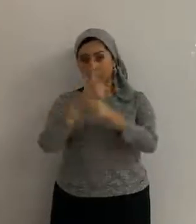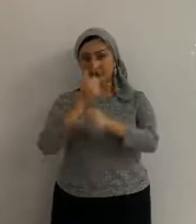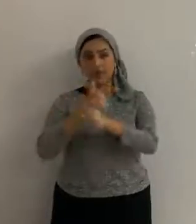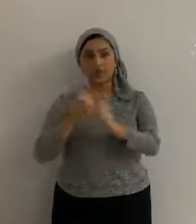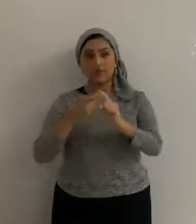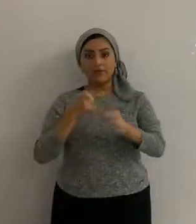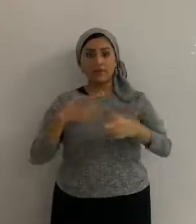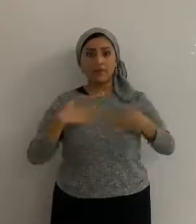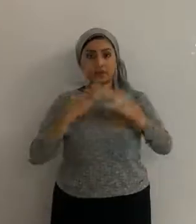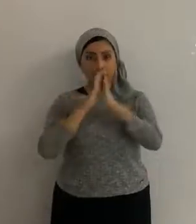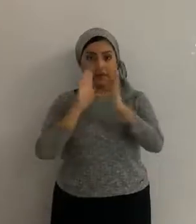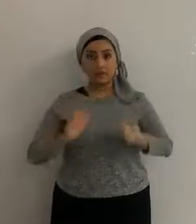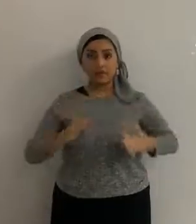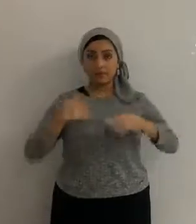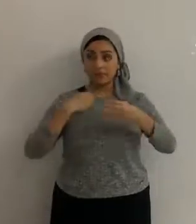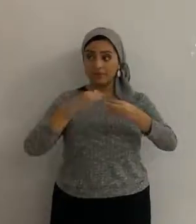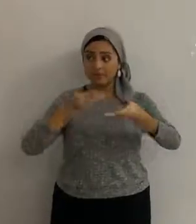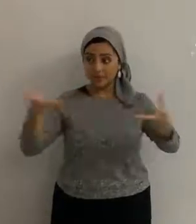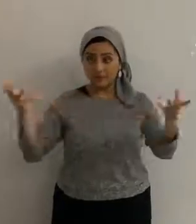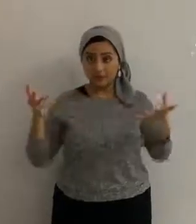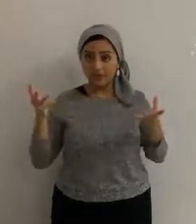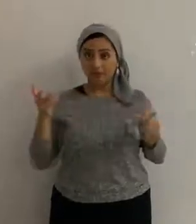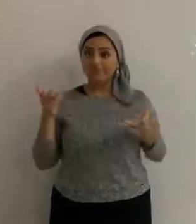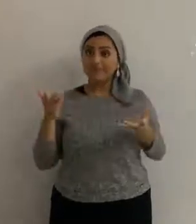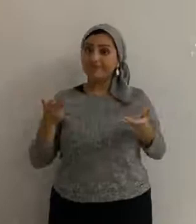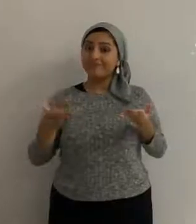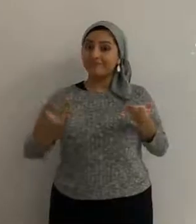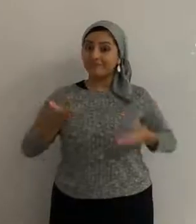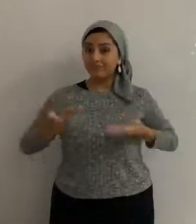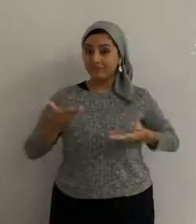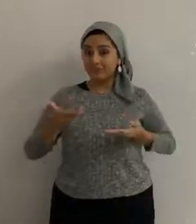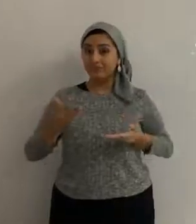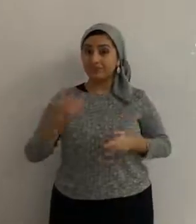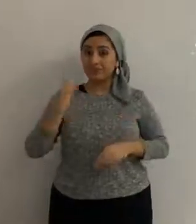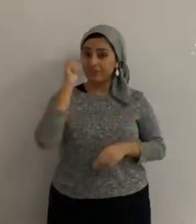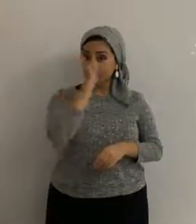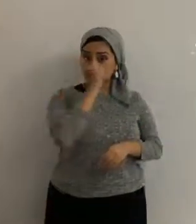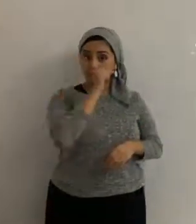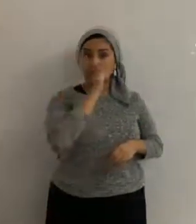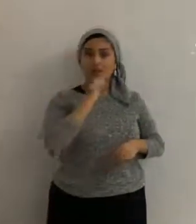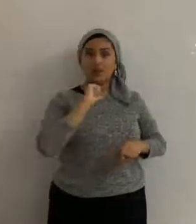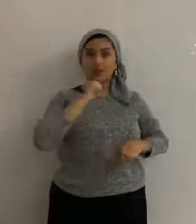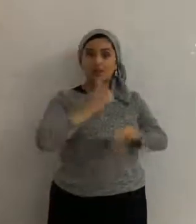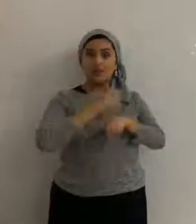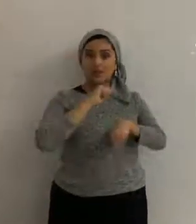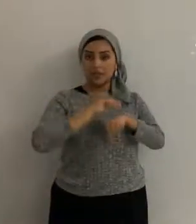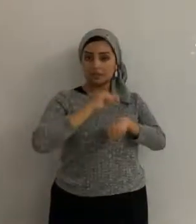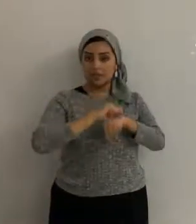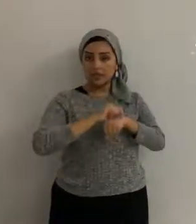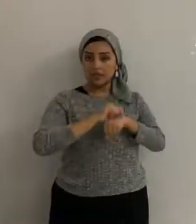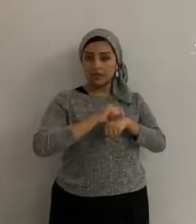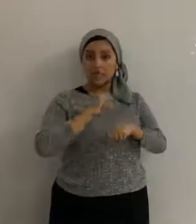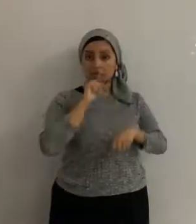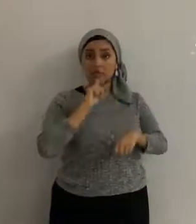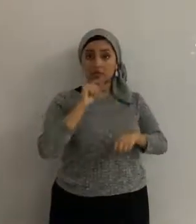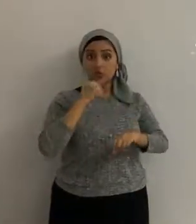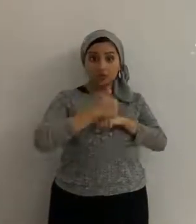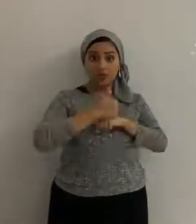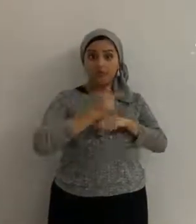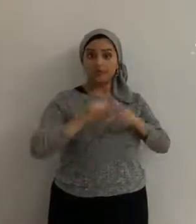y mundial diciendo, es muy probable que ahí se construya, mas no he dicho que ahí se está construyendo, porque